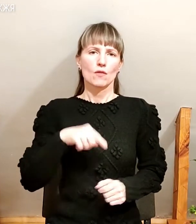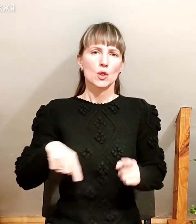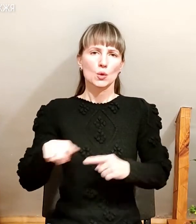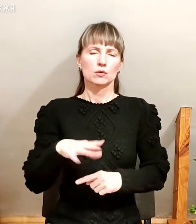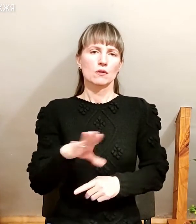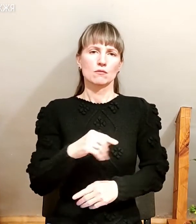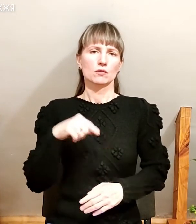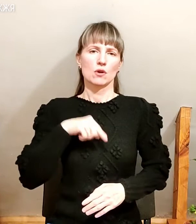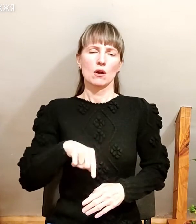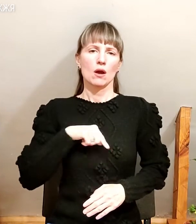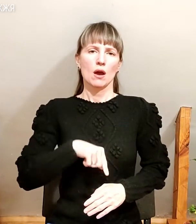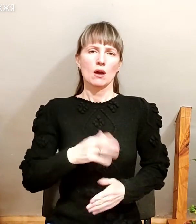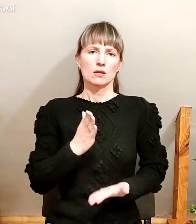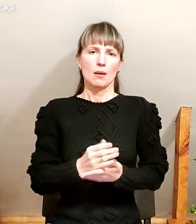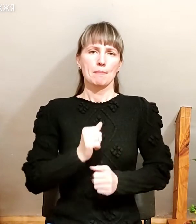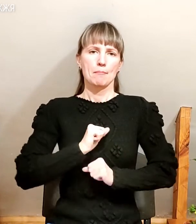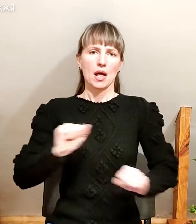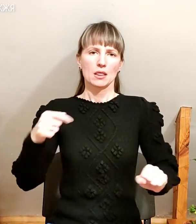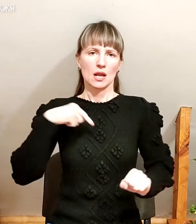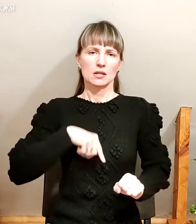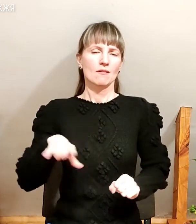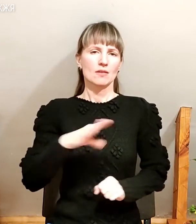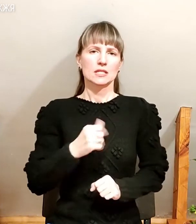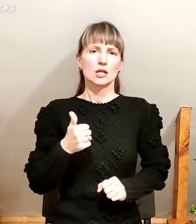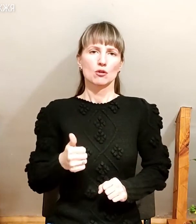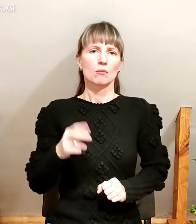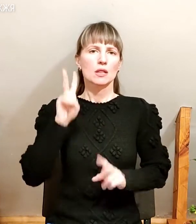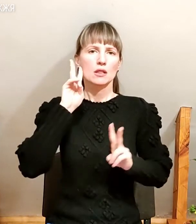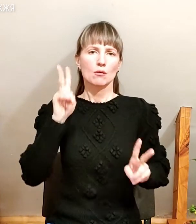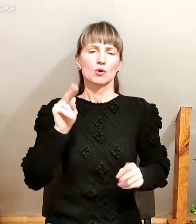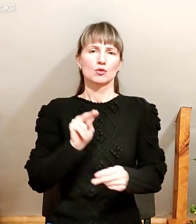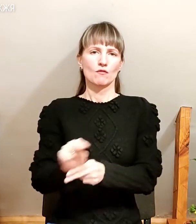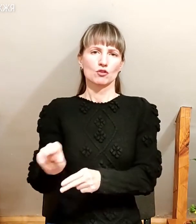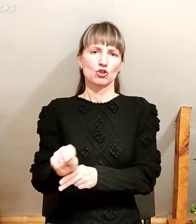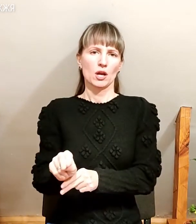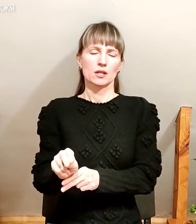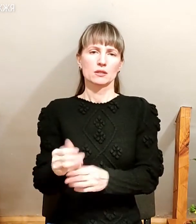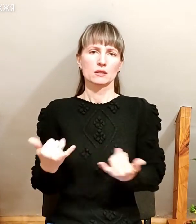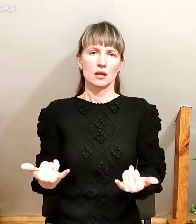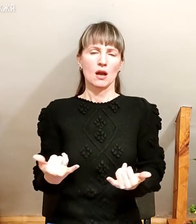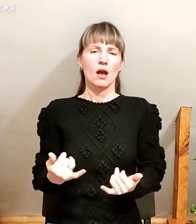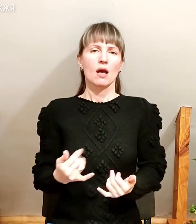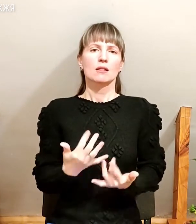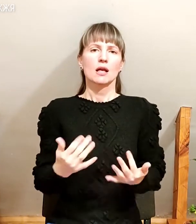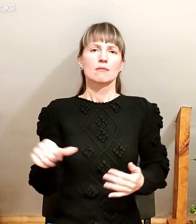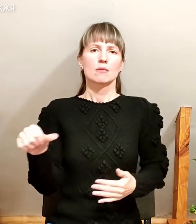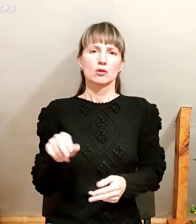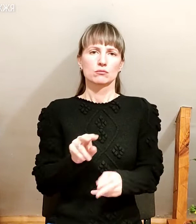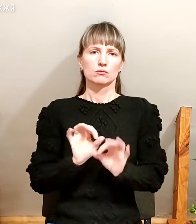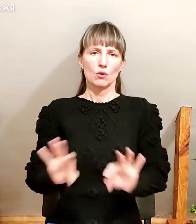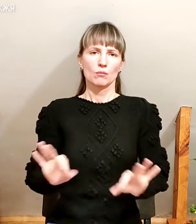суцільний патріотизм, і у нас все добре. Не вмієш – вчай. Декілька хвилин інструктаж, декілька